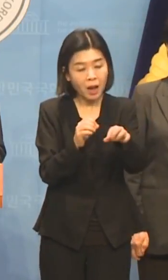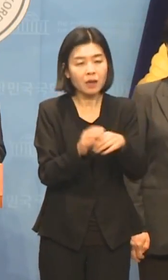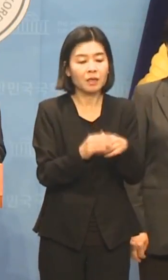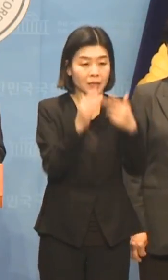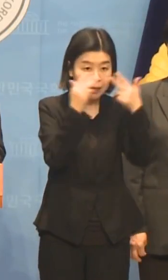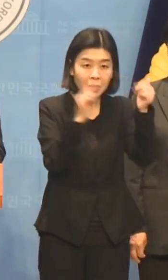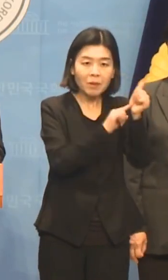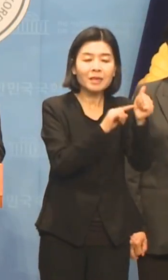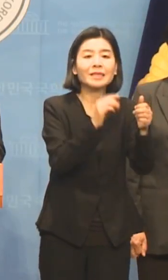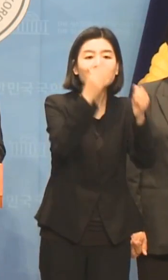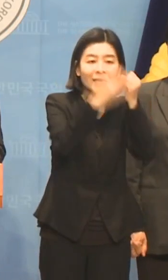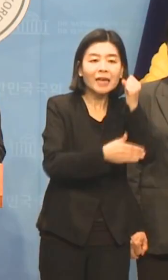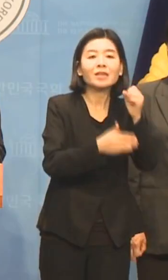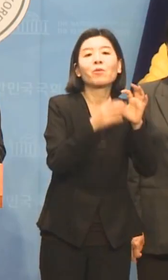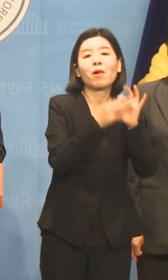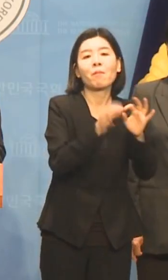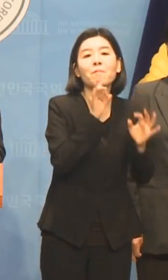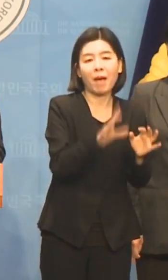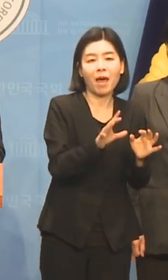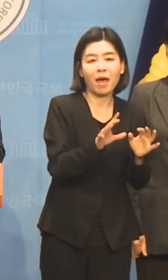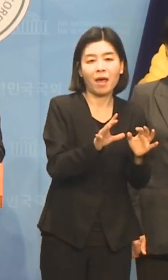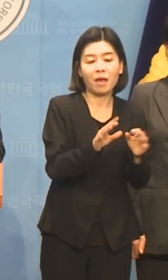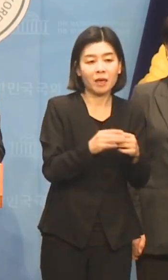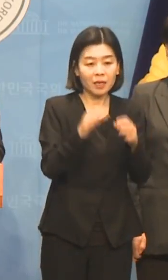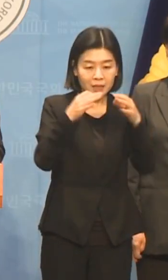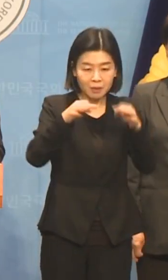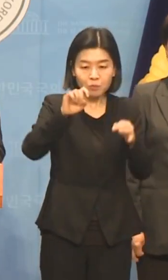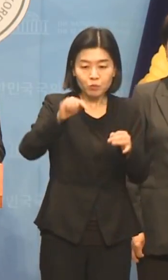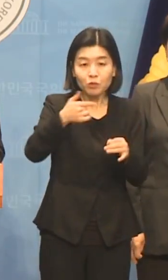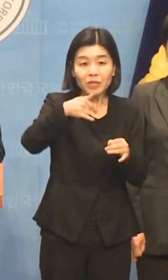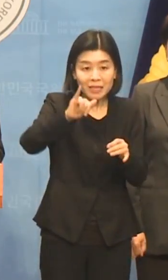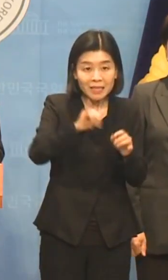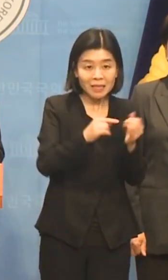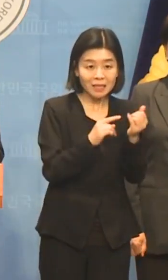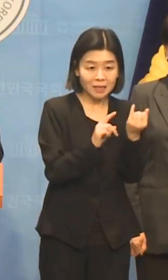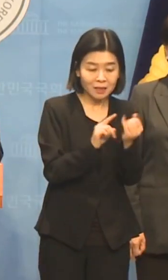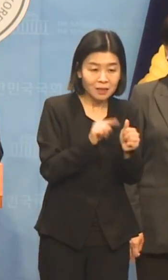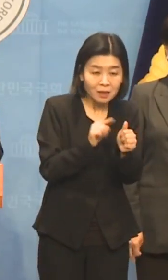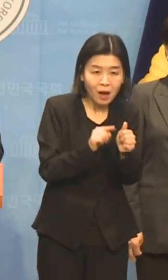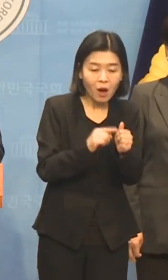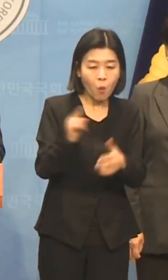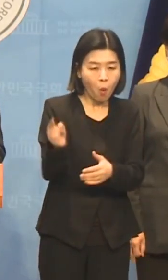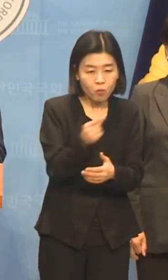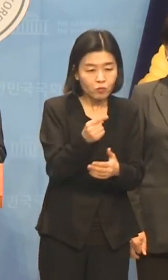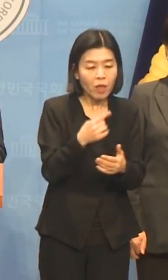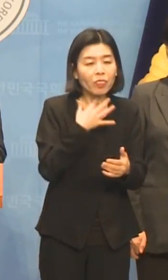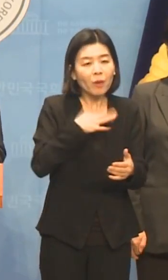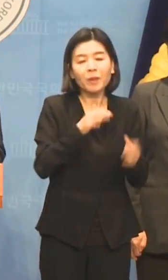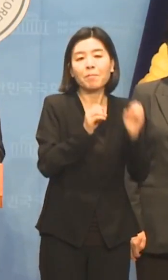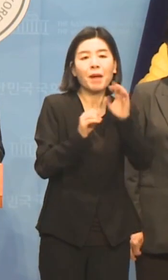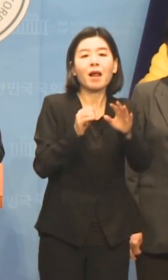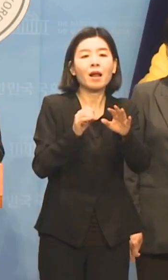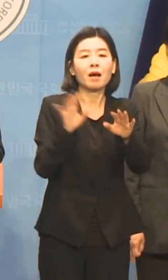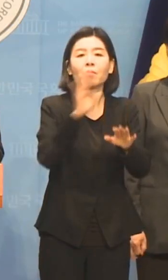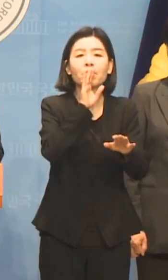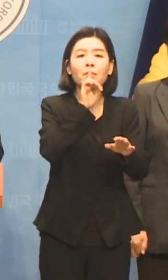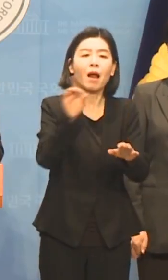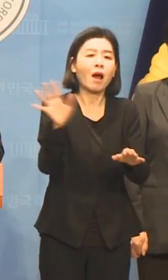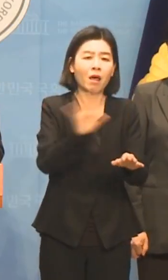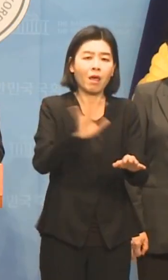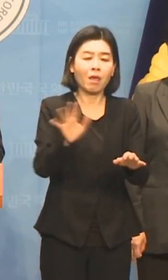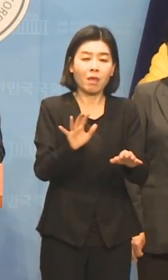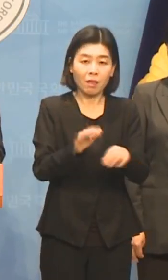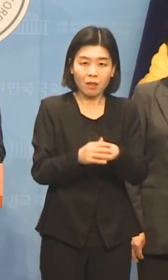대해 언급하였을 뿐 김문기 씨와 골프를 치지 않았다고 말한 적이 없습니다. 그러나